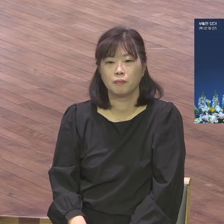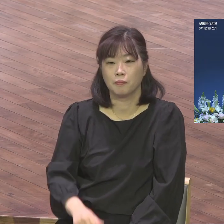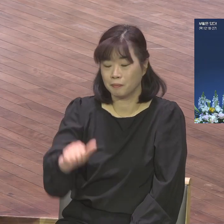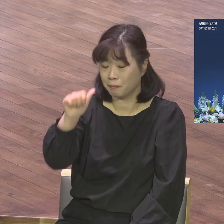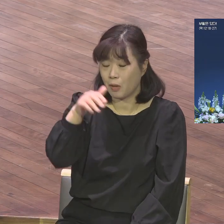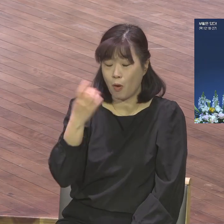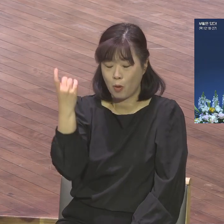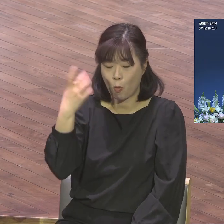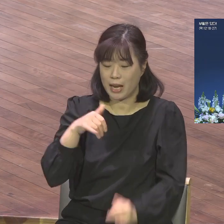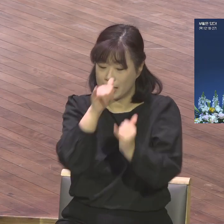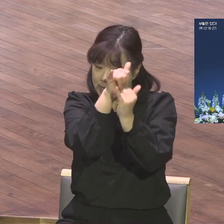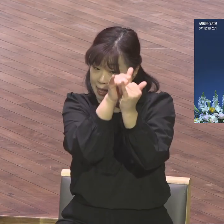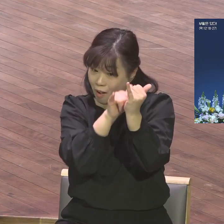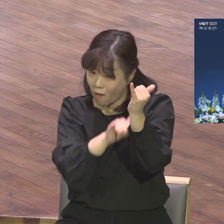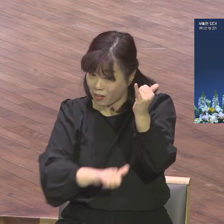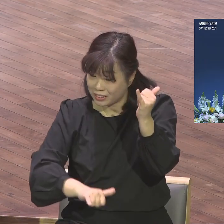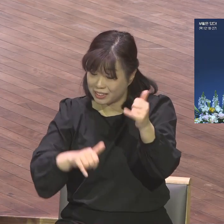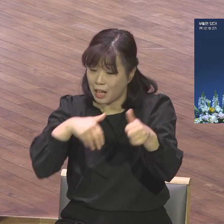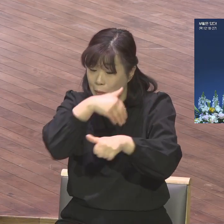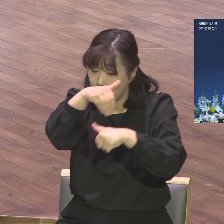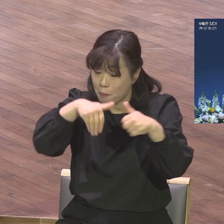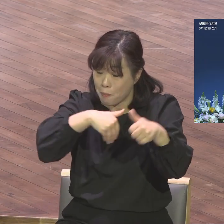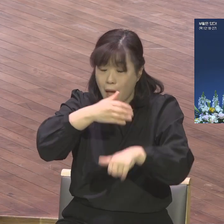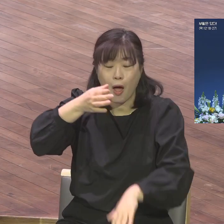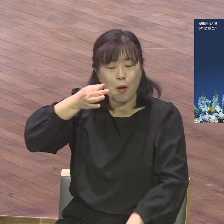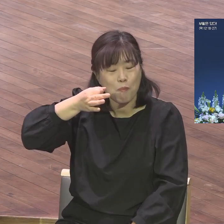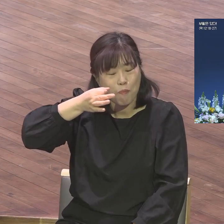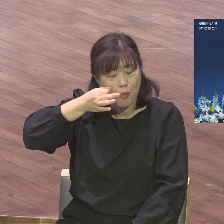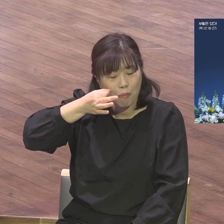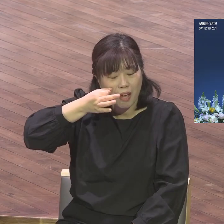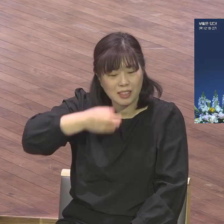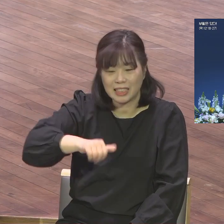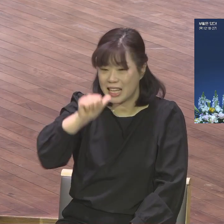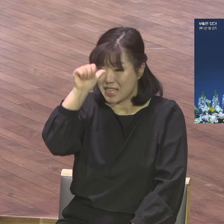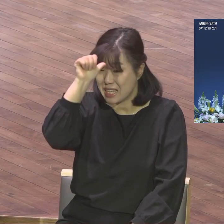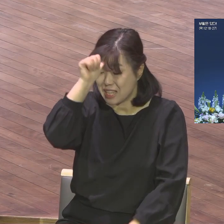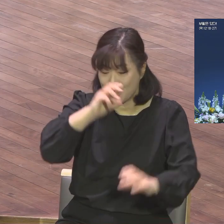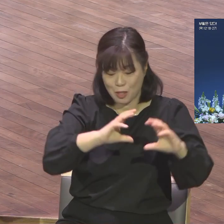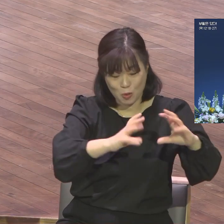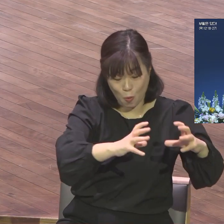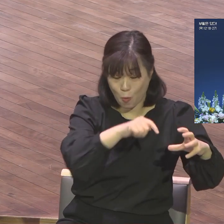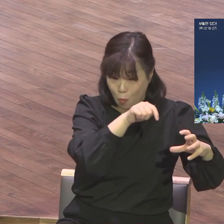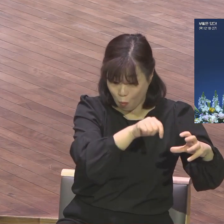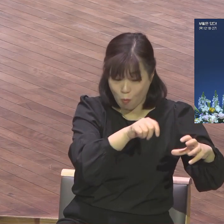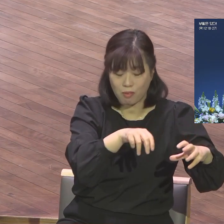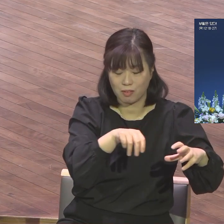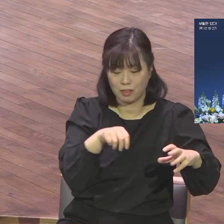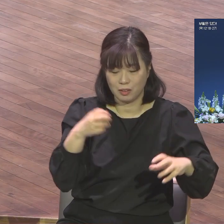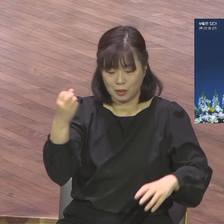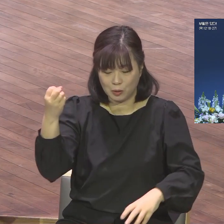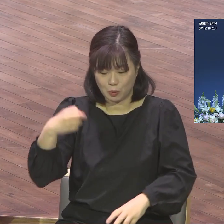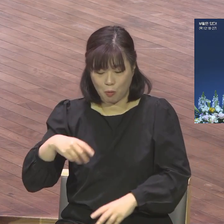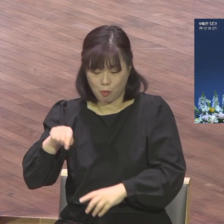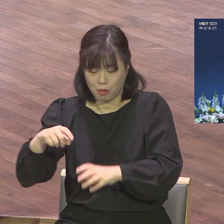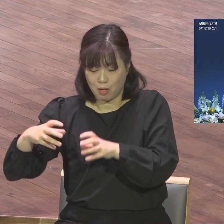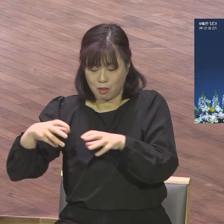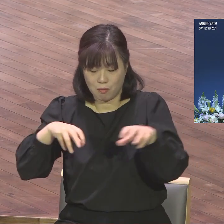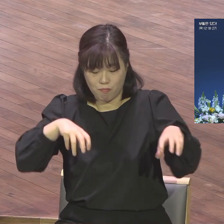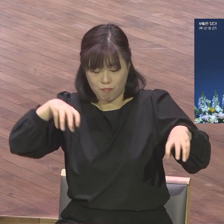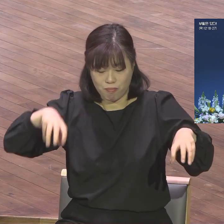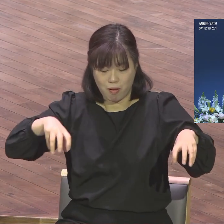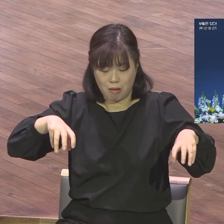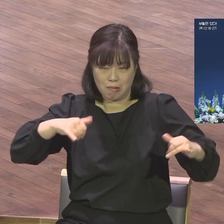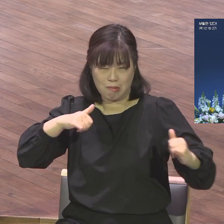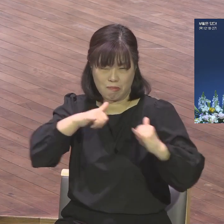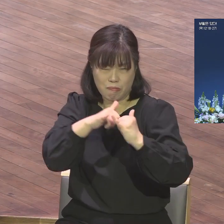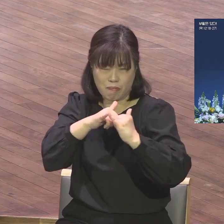그러니까 그 사이에 딱 끼어 있는 게 파키스탄이에요. 그 무슨 말인가 하면 모슬렘 복음화에 상당한 영향을 입힐 수